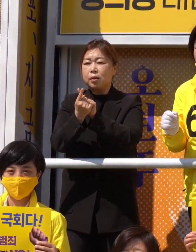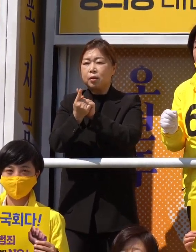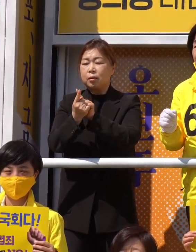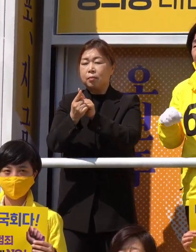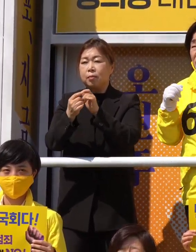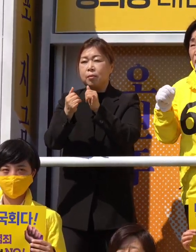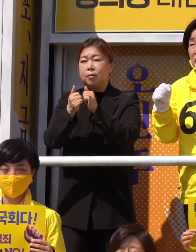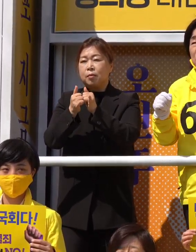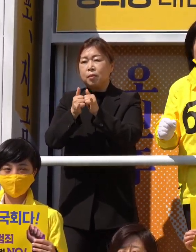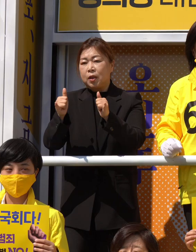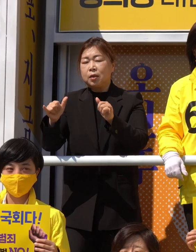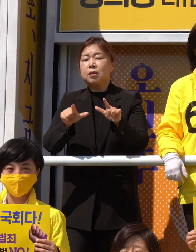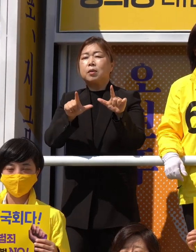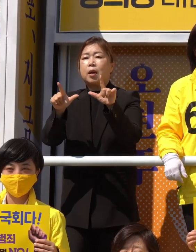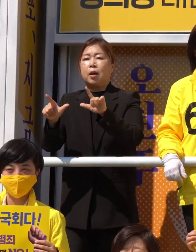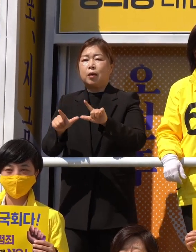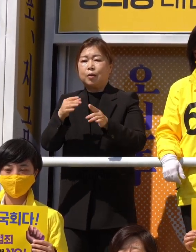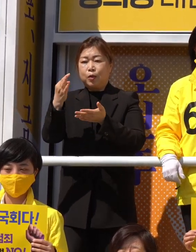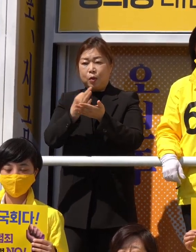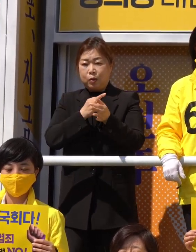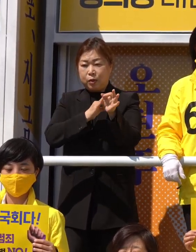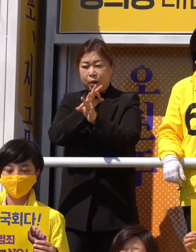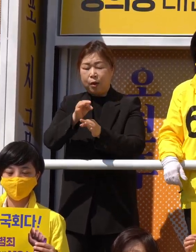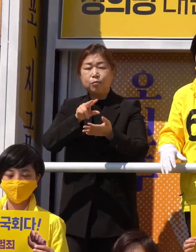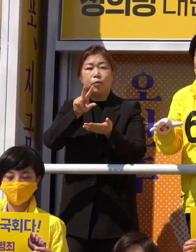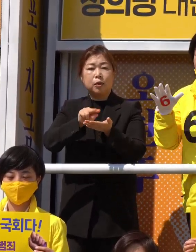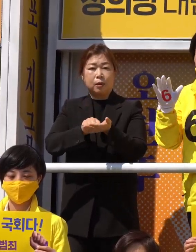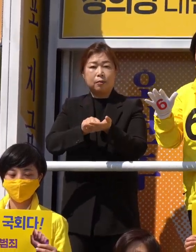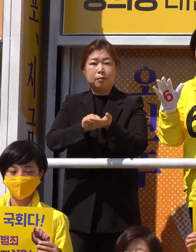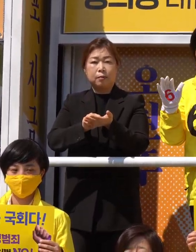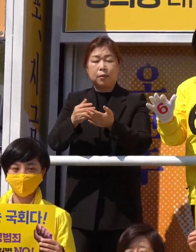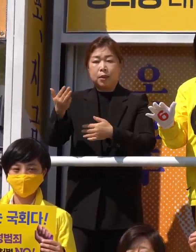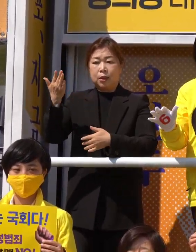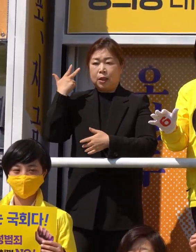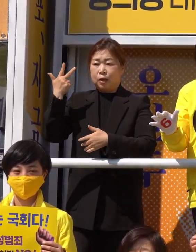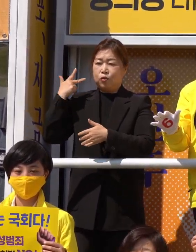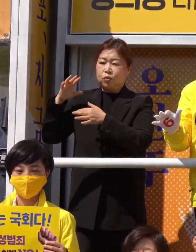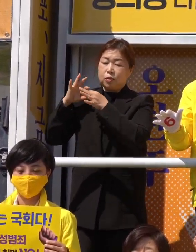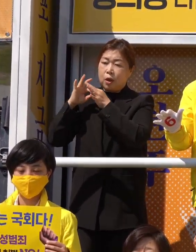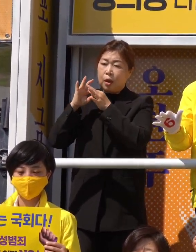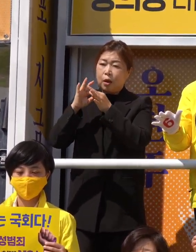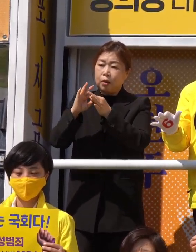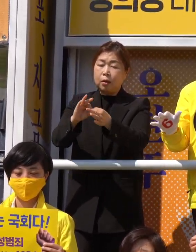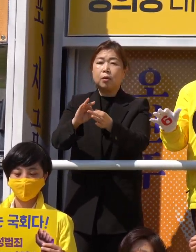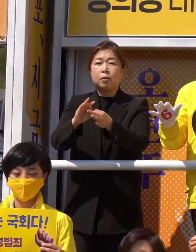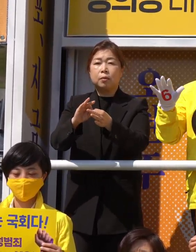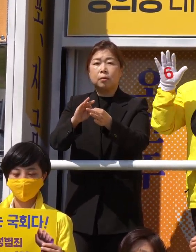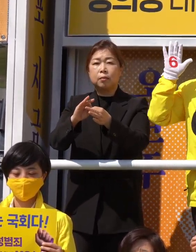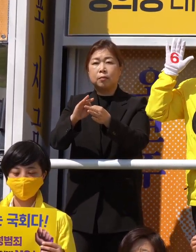민생위기, 경제위기입니다. 저는 지난주 내내